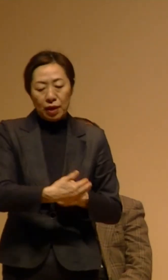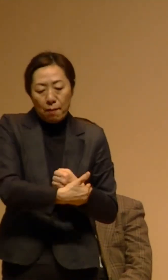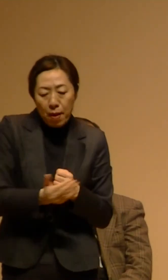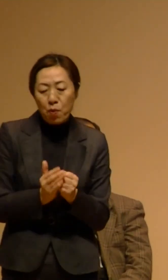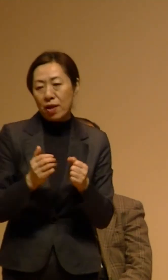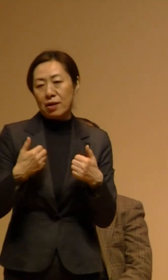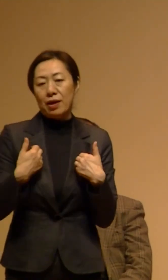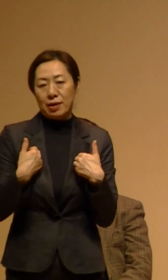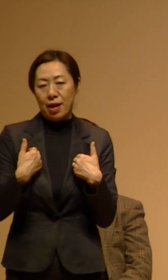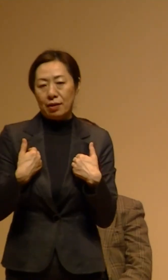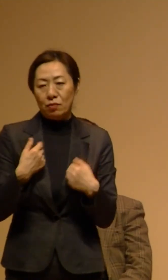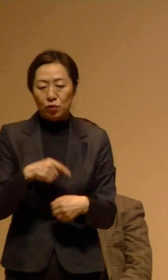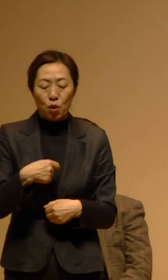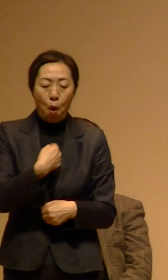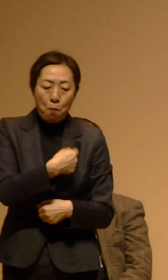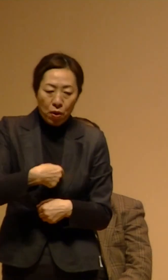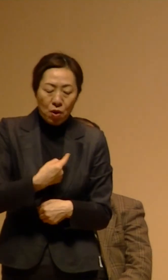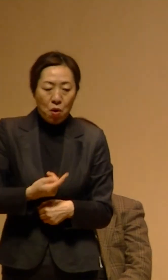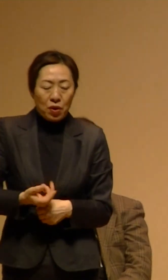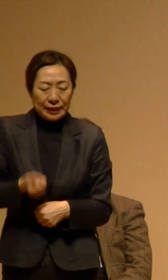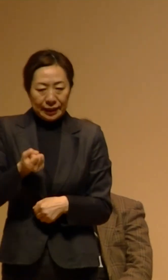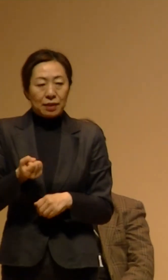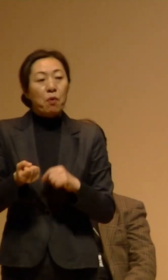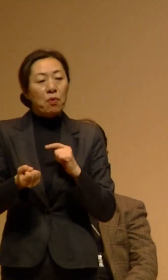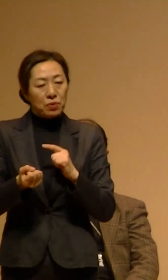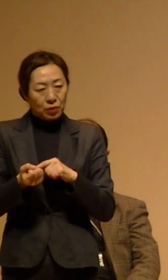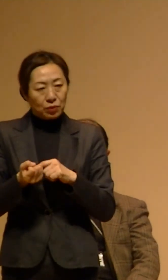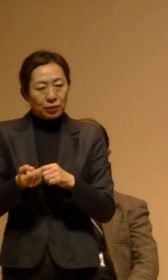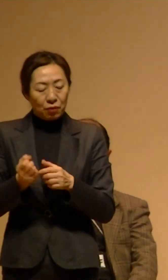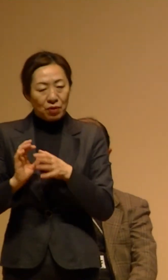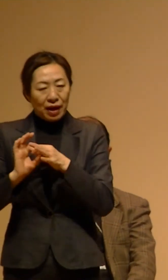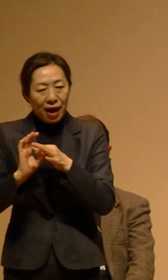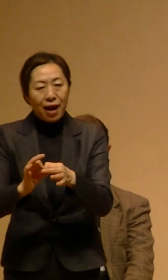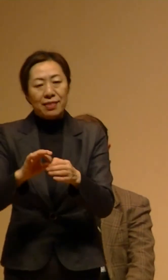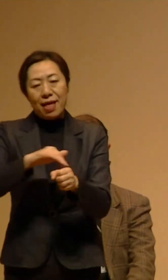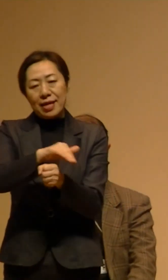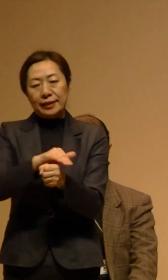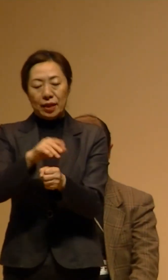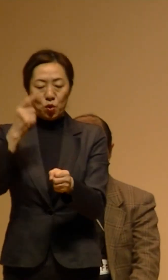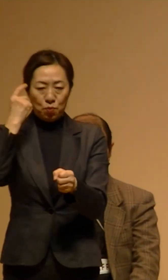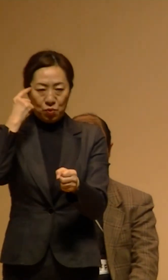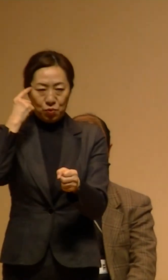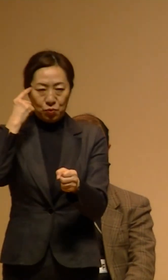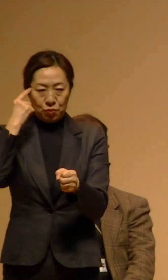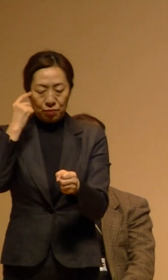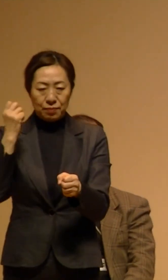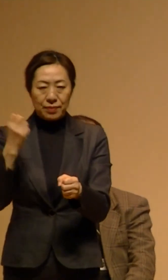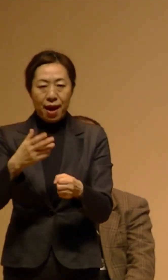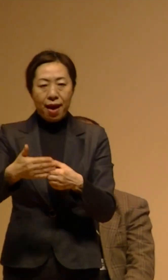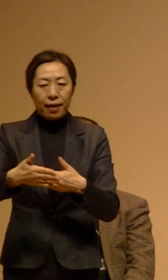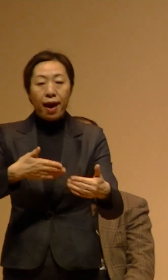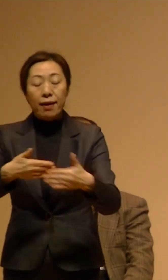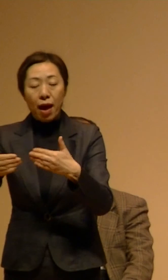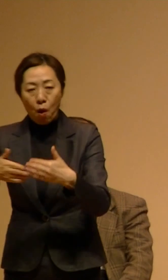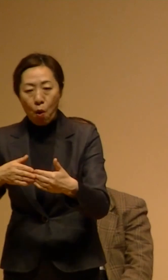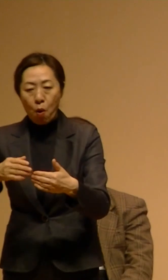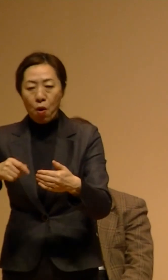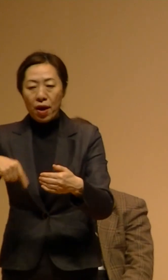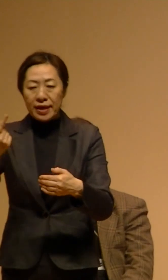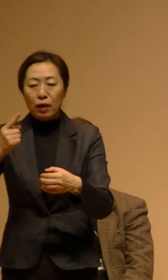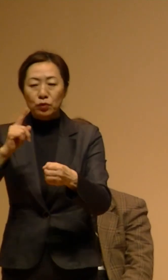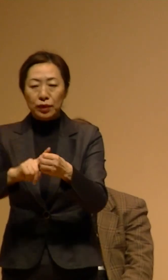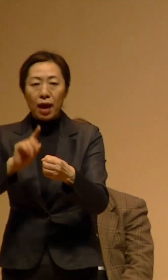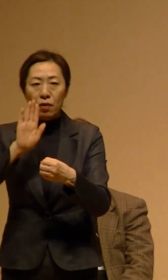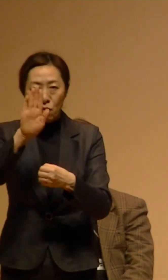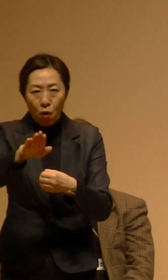その思いをこれからしっかりと持ち続けることが大事だと思いますし、経験を100年後に